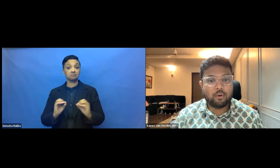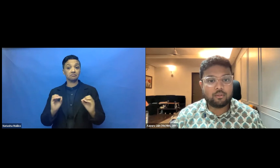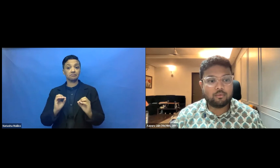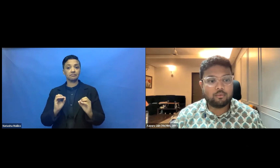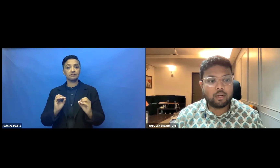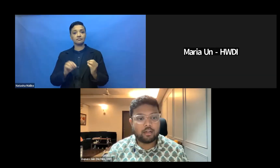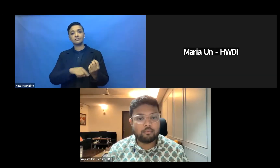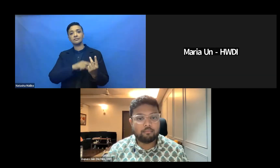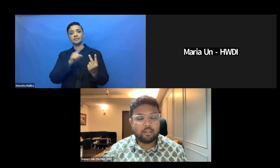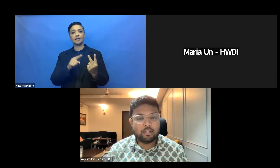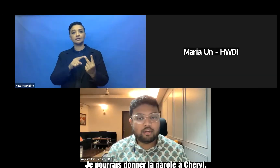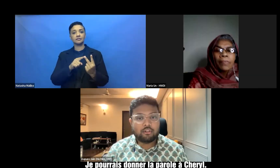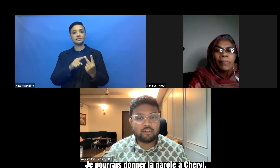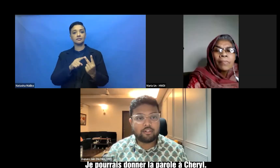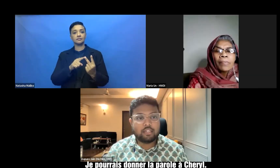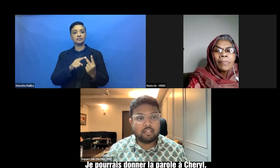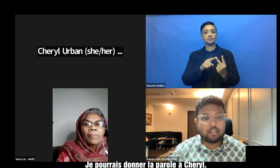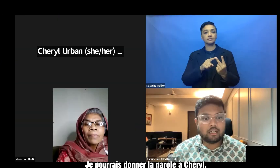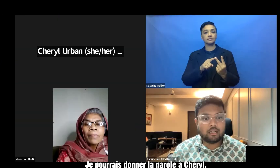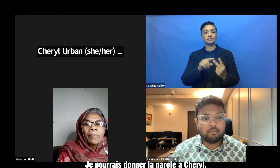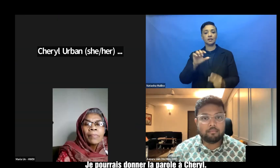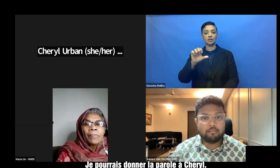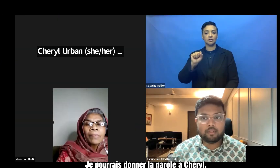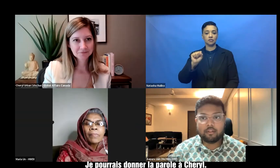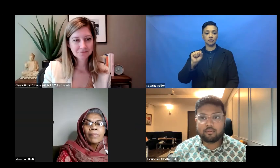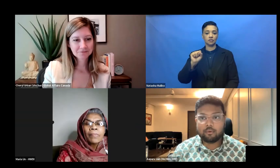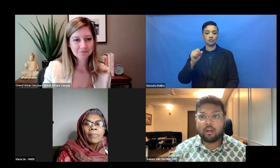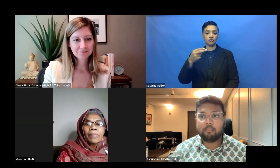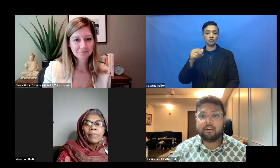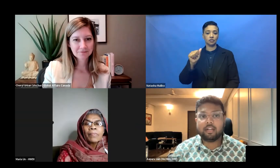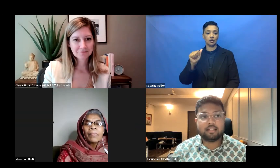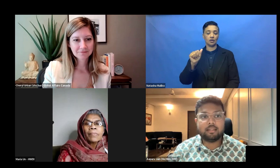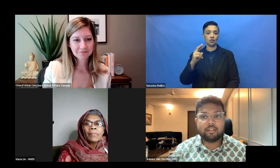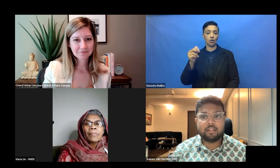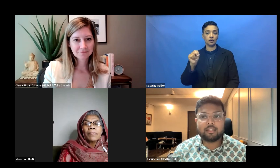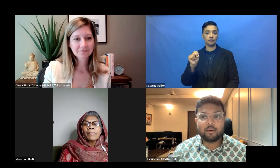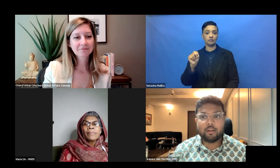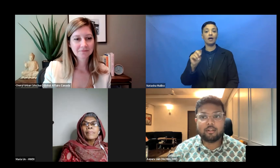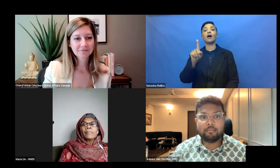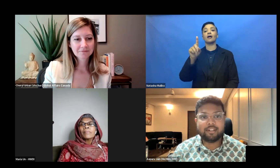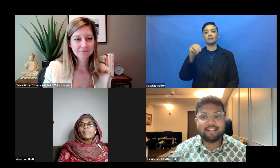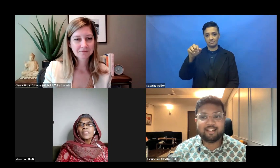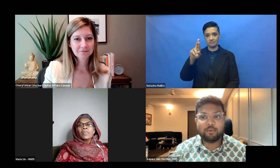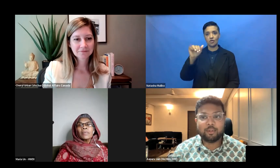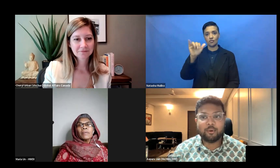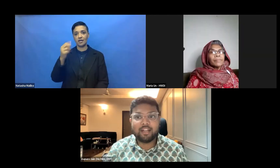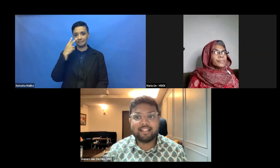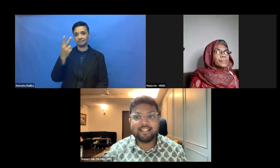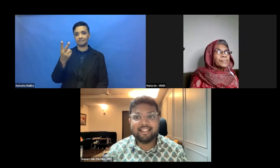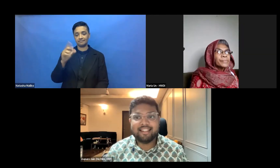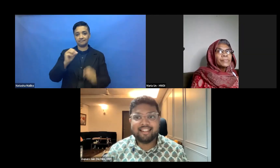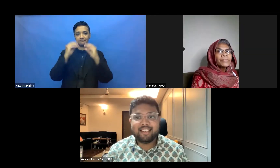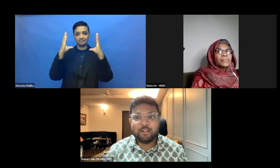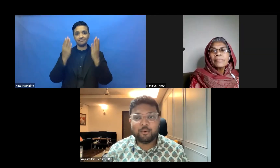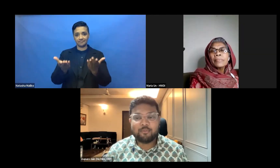Sinon, je pense que je pourrais donner la parole à Sharon.